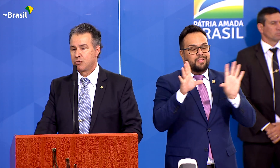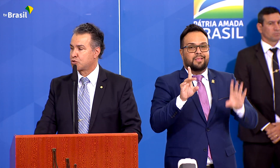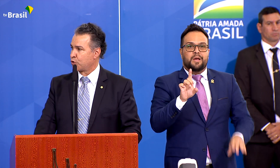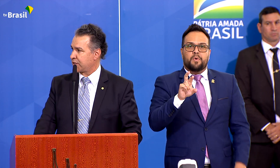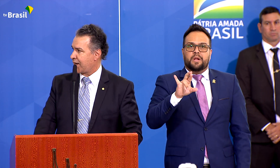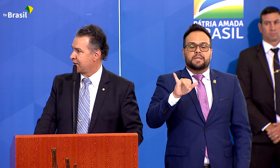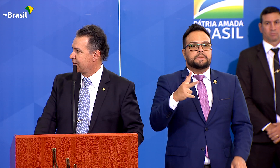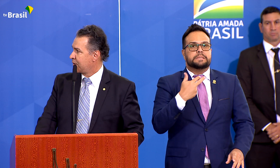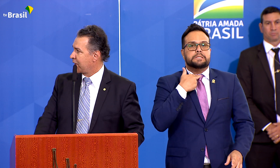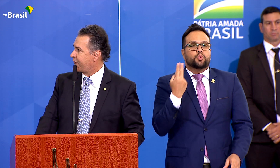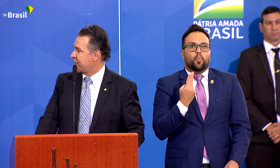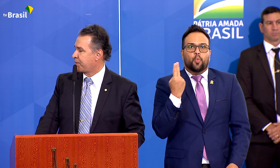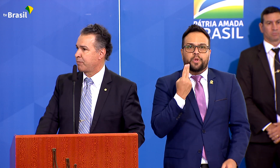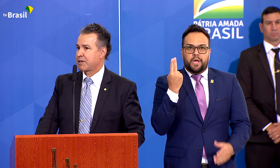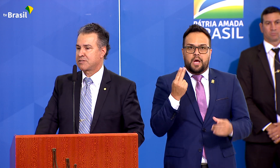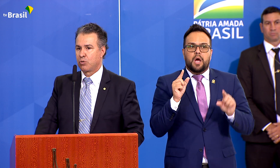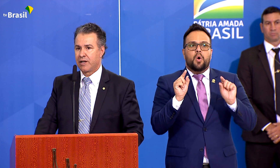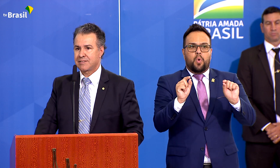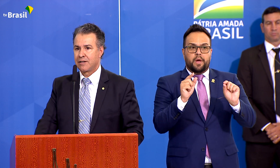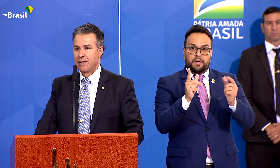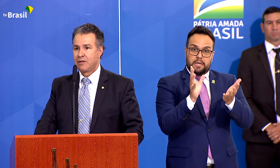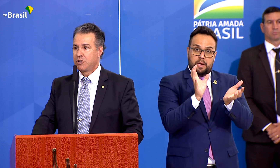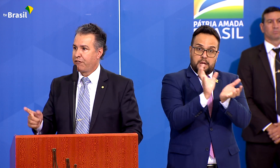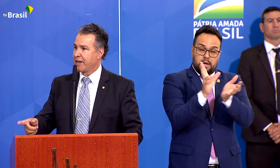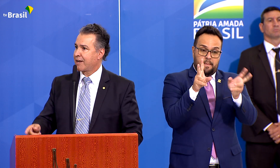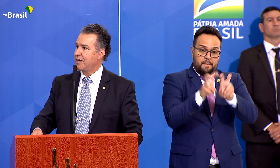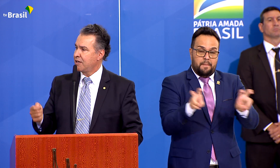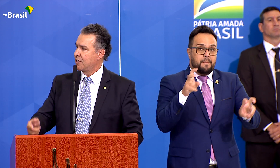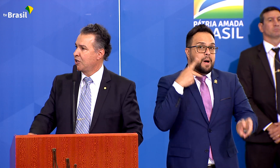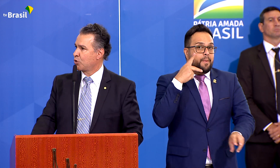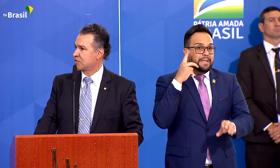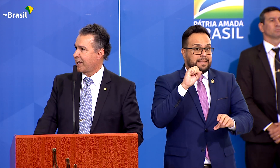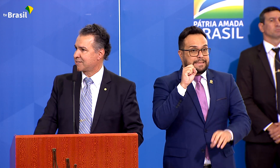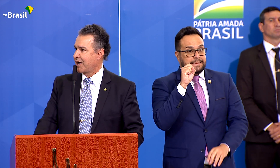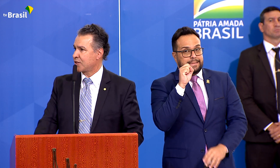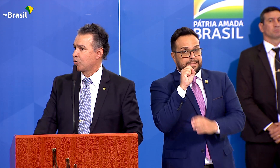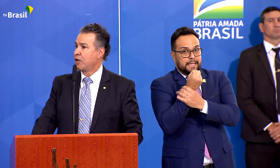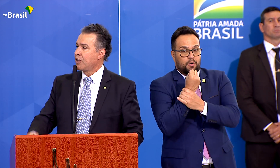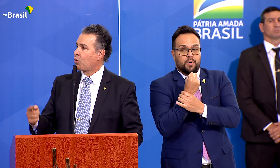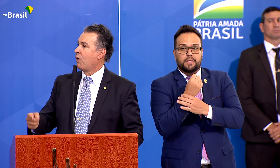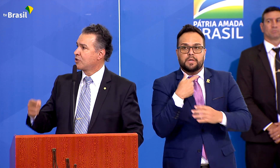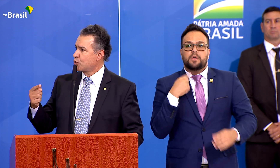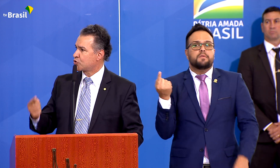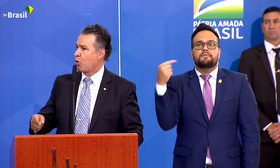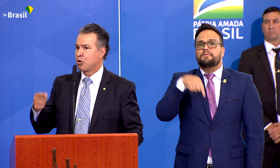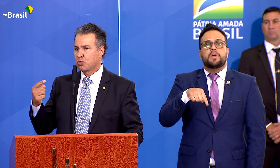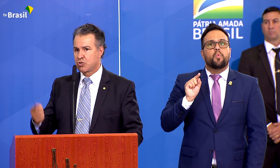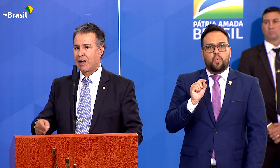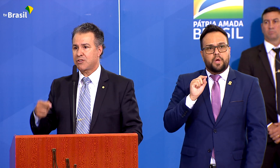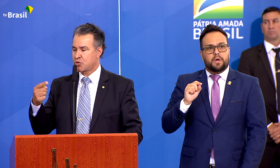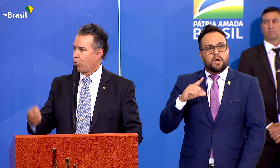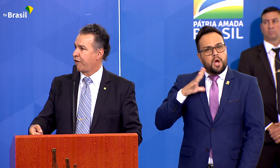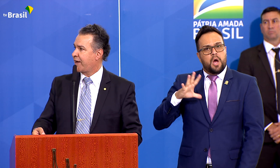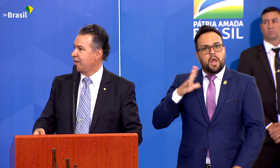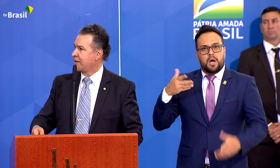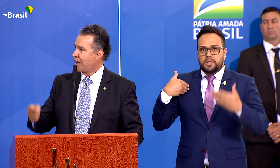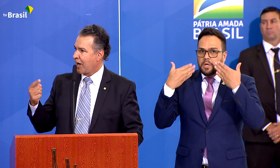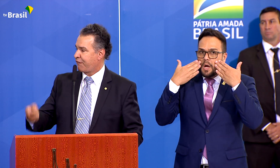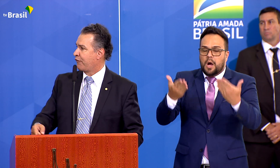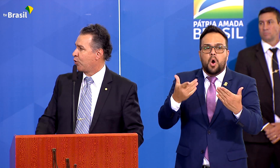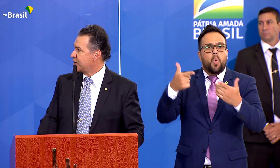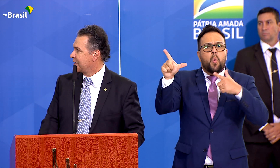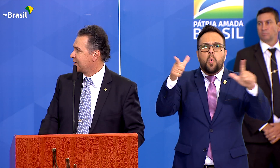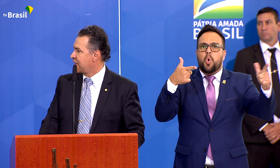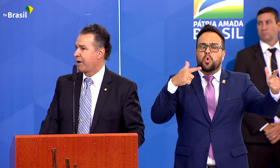poderíamos jamais nos furtar pela frente parlamentar de segurança de vir aqui Indo aos a esse ato e quantos Outros Atos